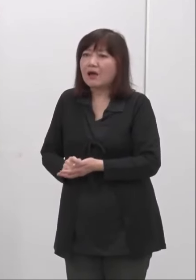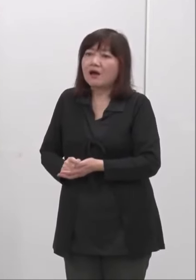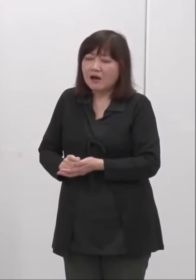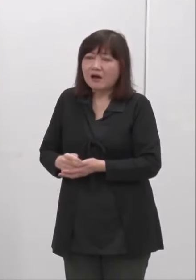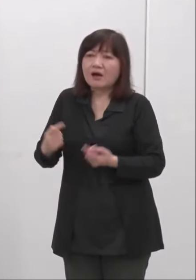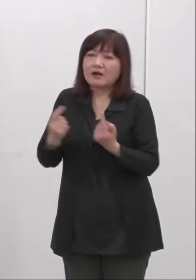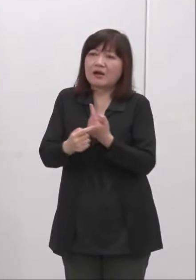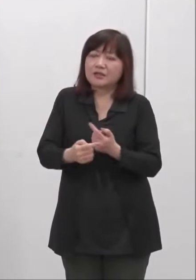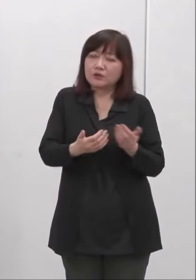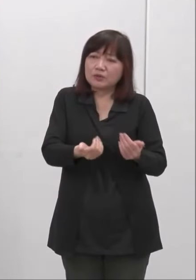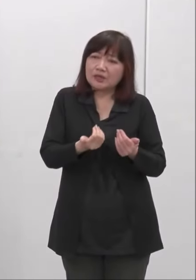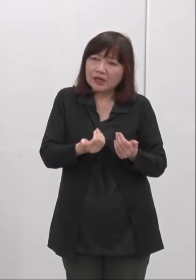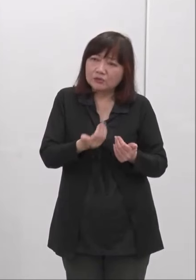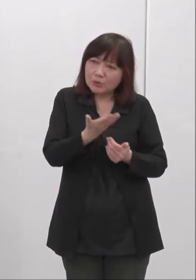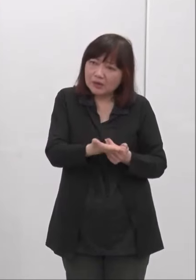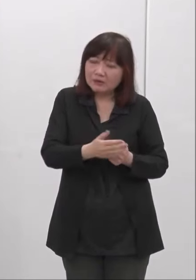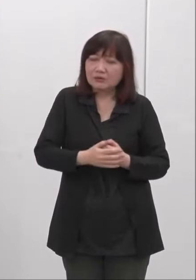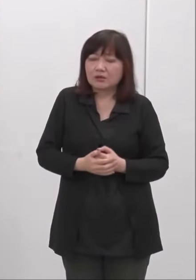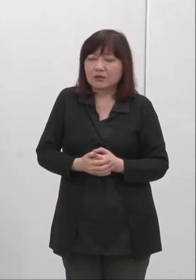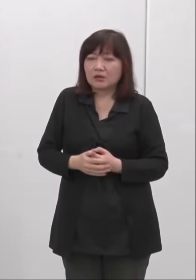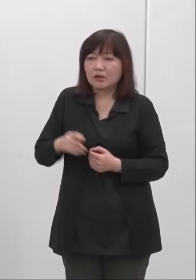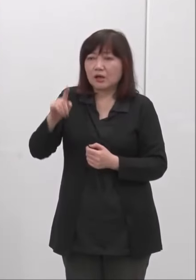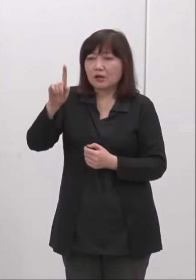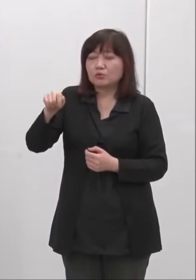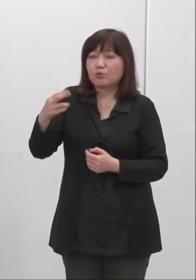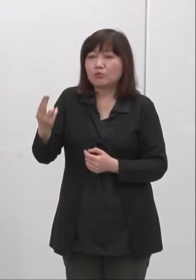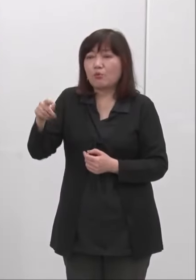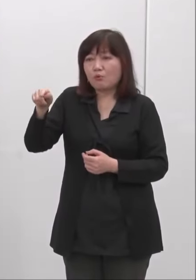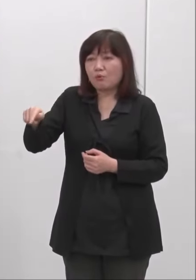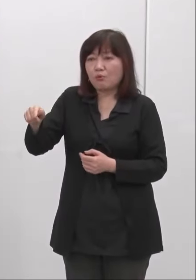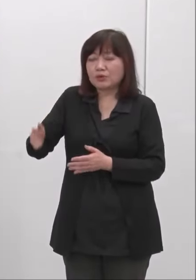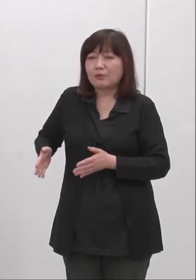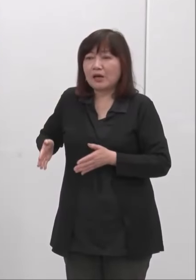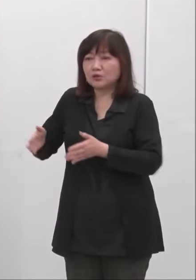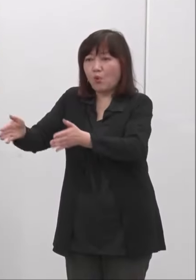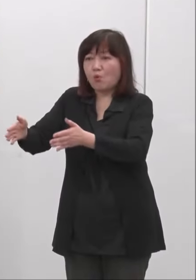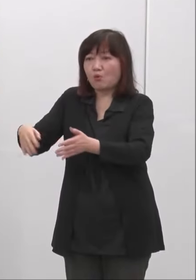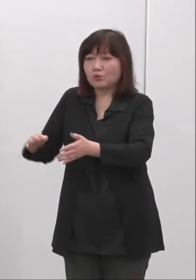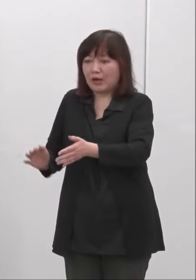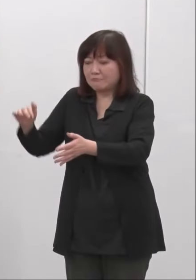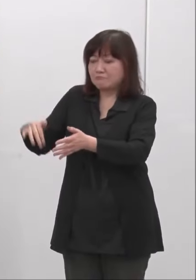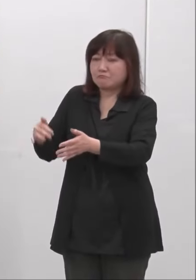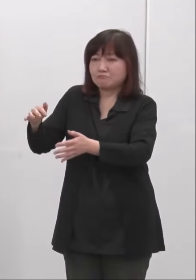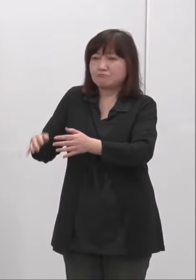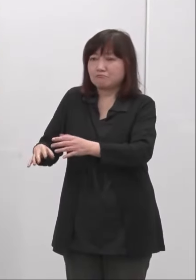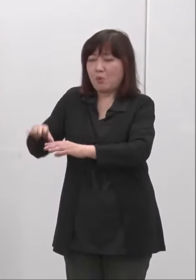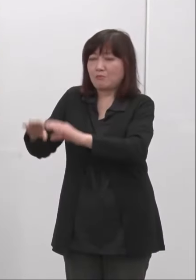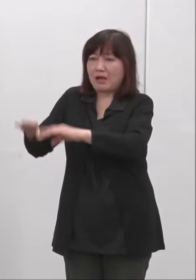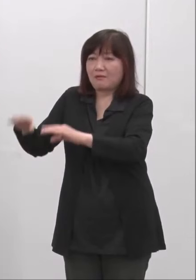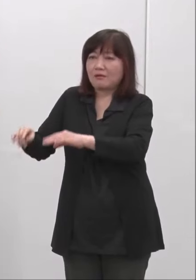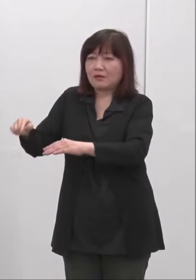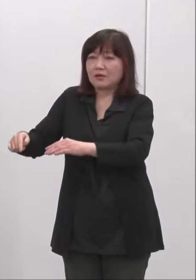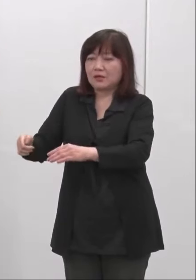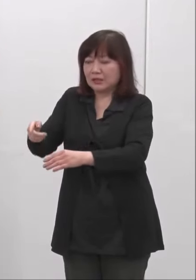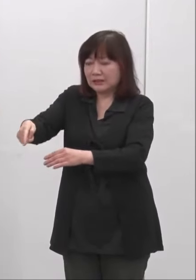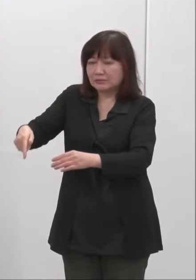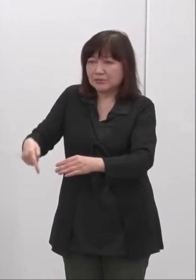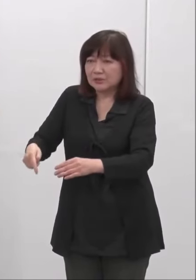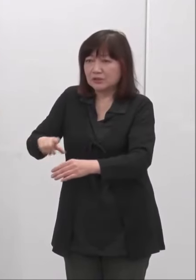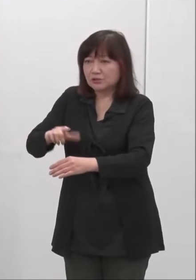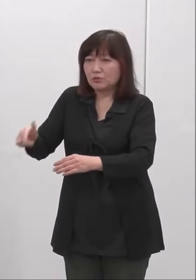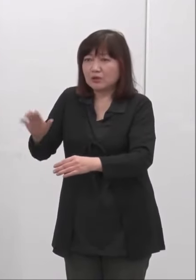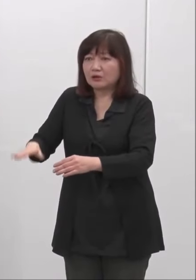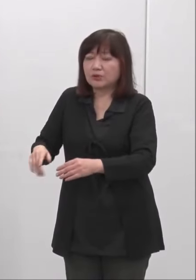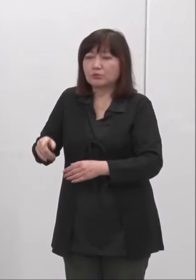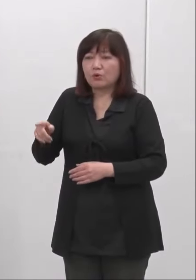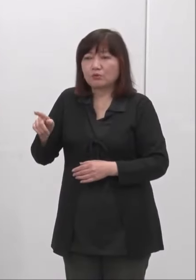能登の方では道路とかですね、いろんなところが液状化してしまって、動きが取れなくなってるっていうのもあると思うんですけど、そこはいかがでし